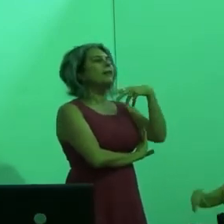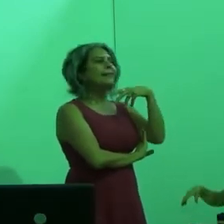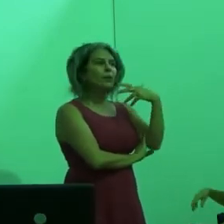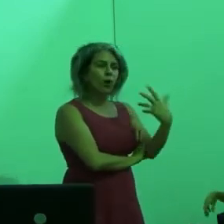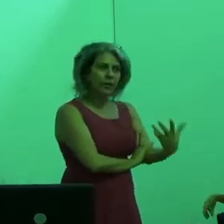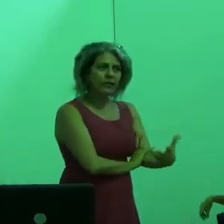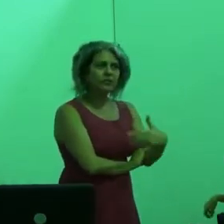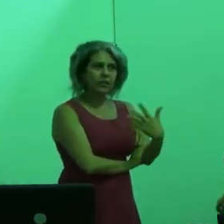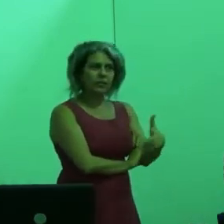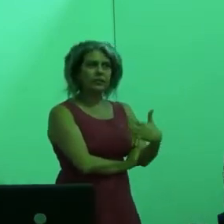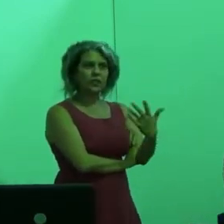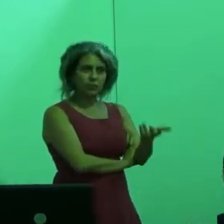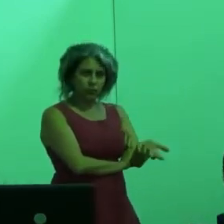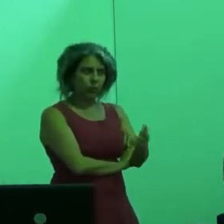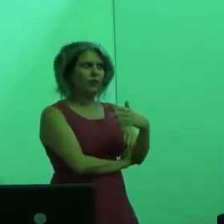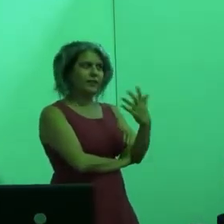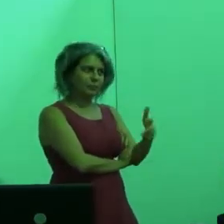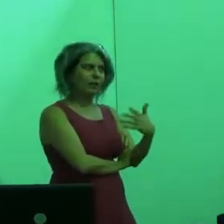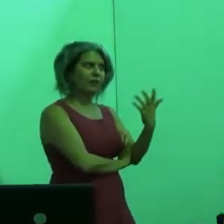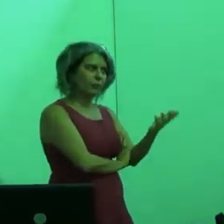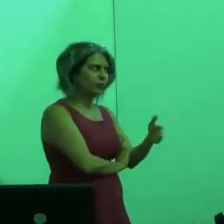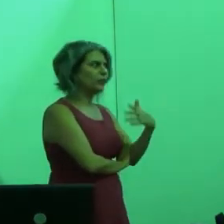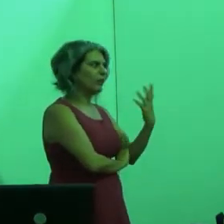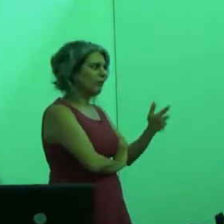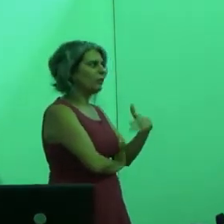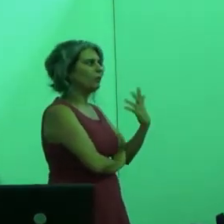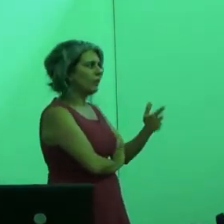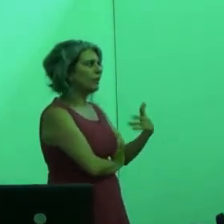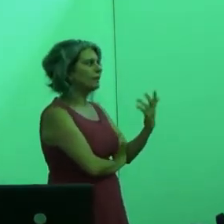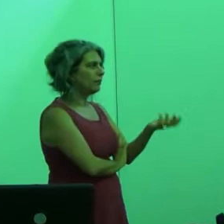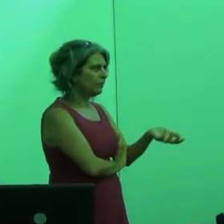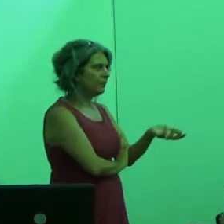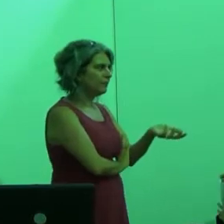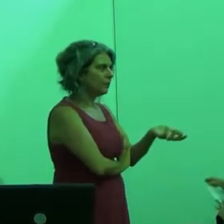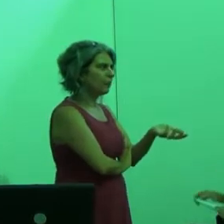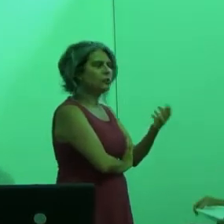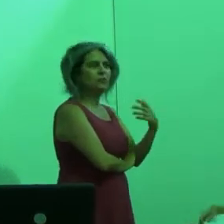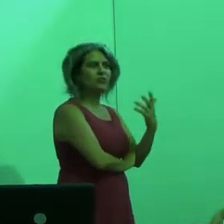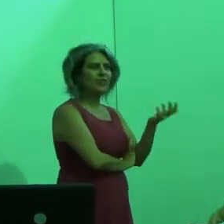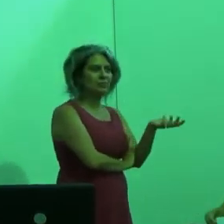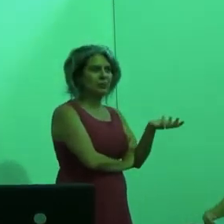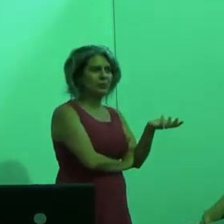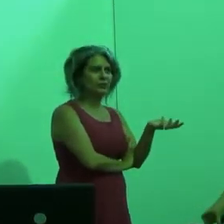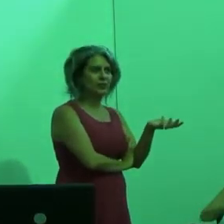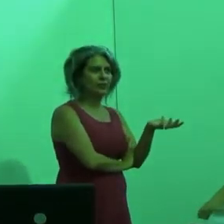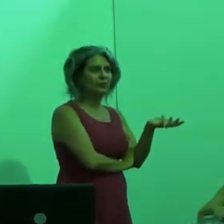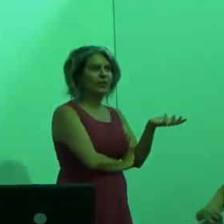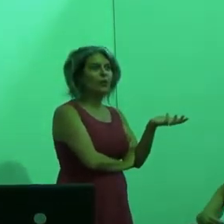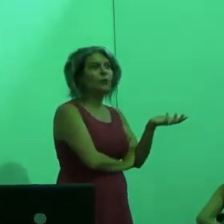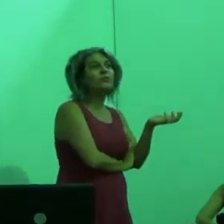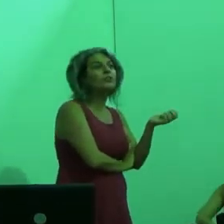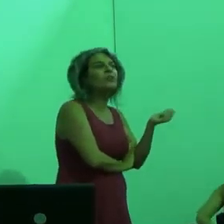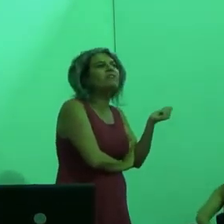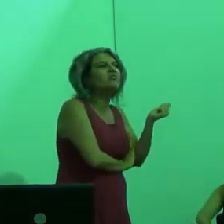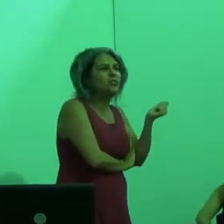em qualquer historinha de autor hiper famoso que ele vai contar na entrevista, as pessoas amam isso, né? O cara conta a sua vidinha,